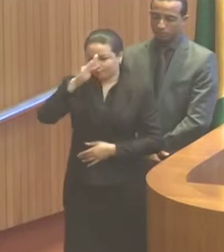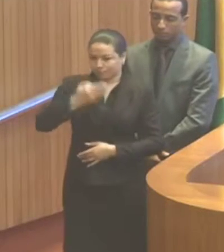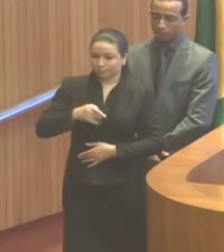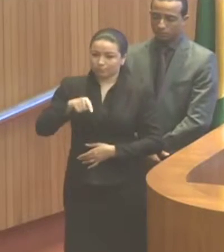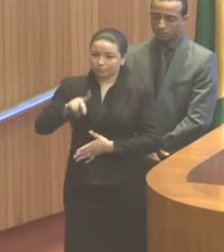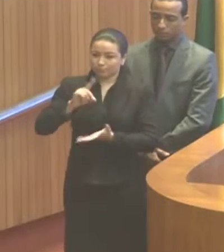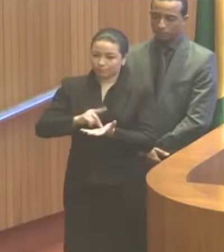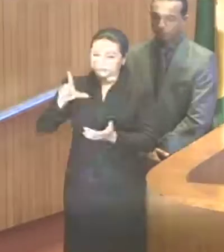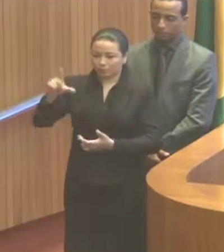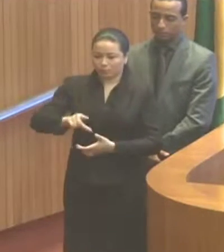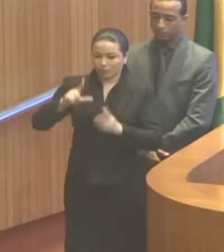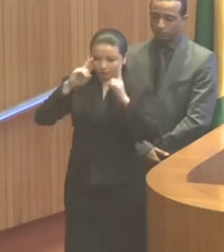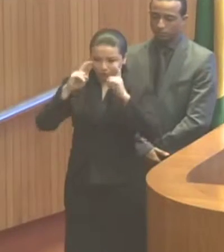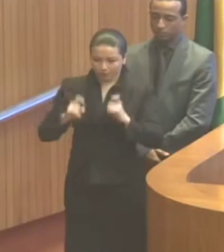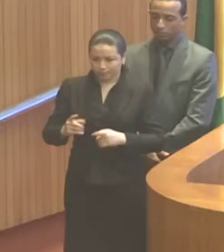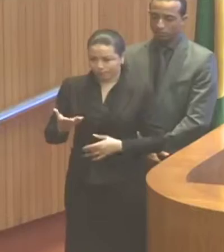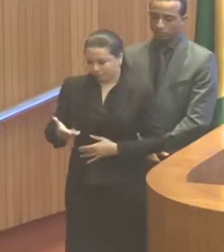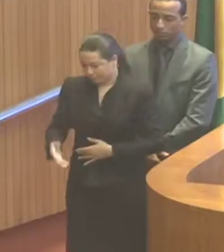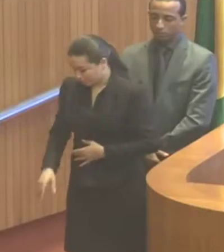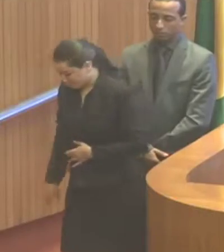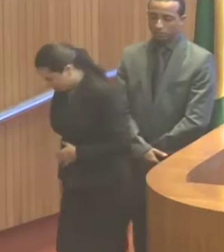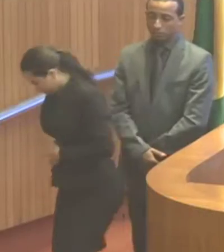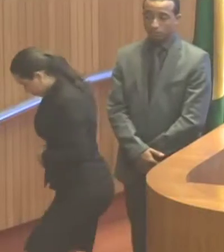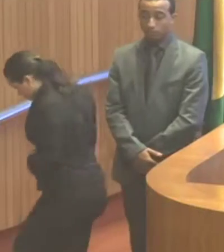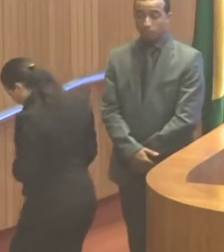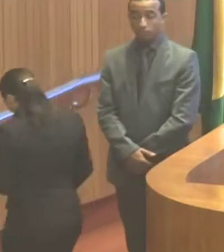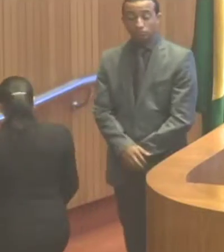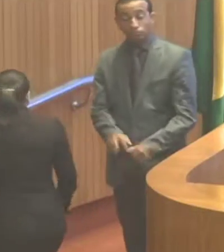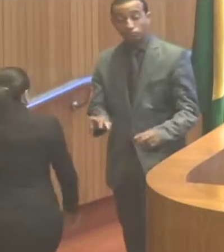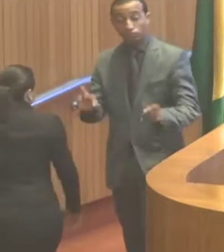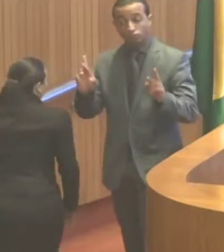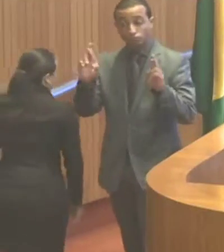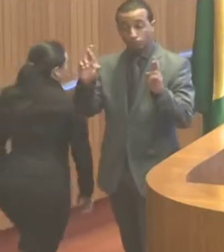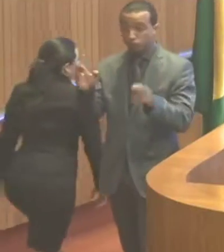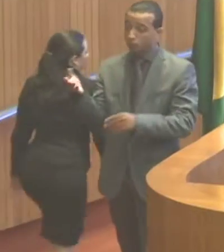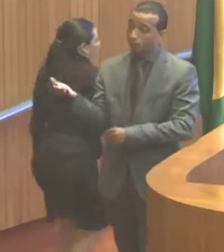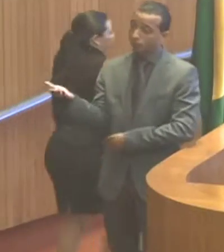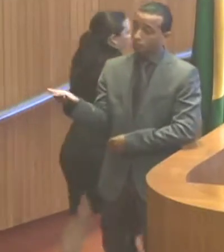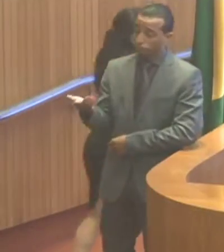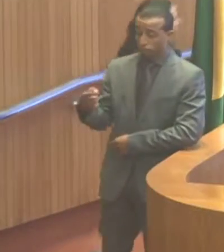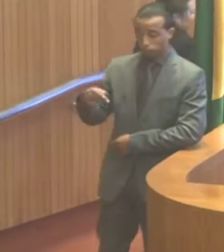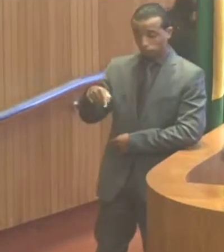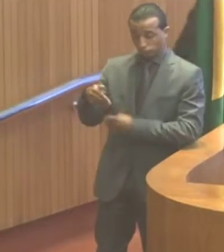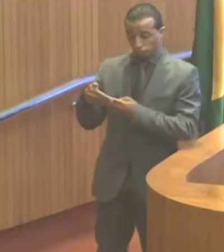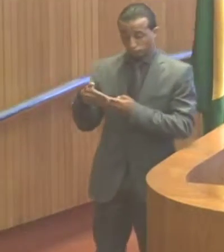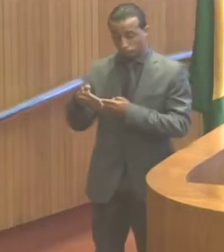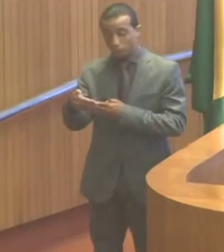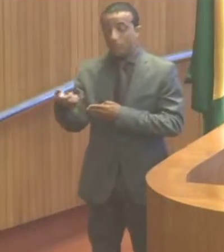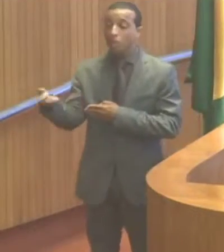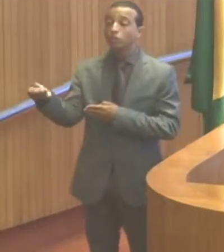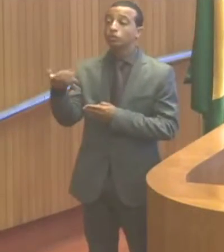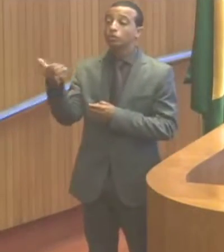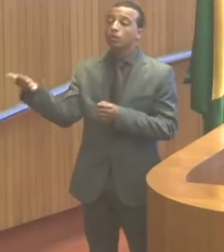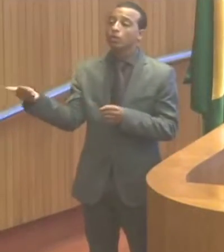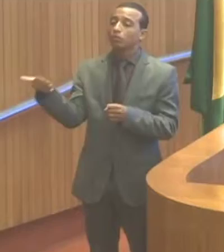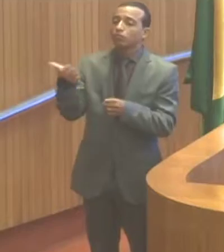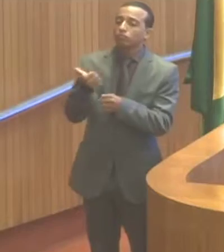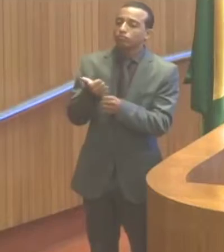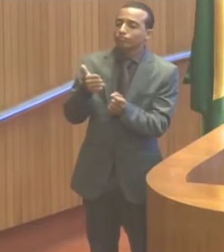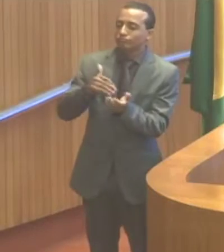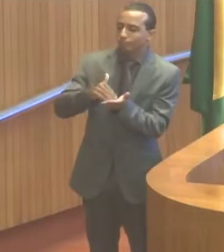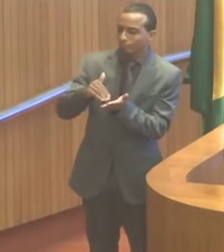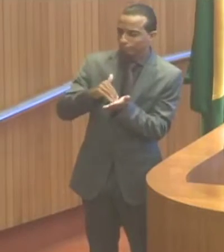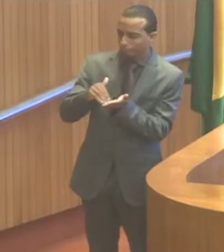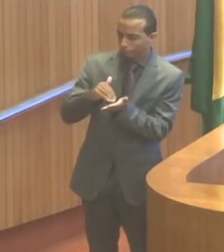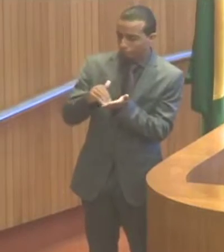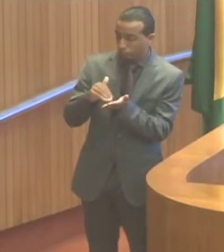fato, reduzir essa violência. Eu espero que esse novo secretário, na verdade, tenha a sensibilidade de envolver a sociedade,